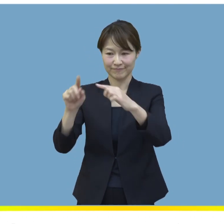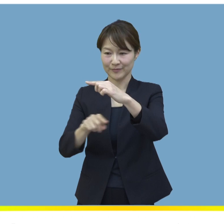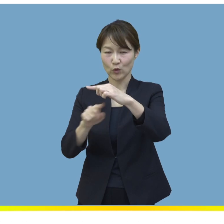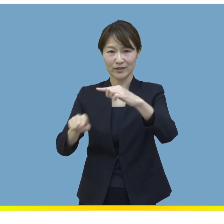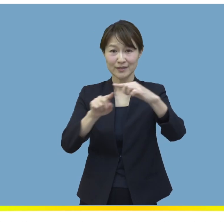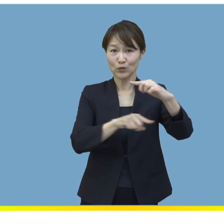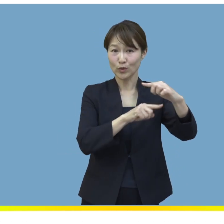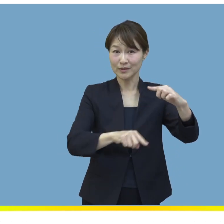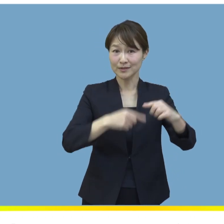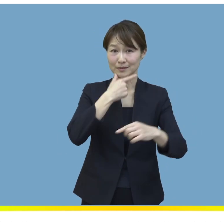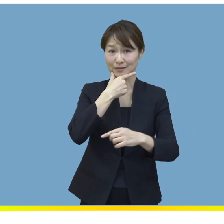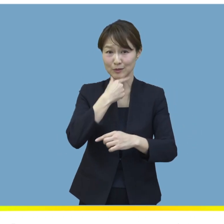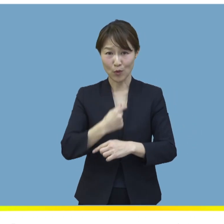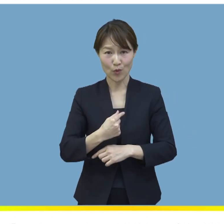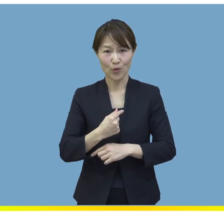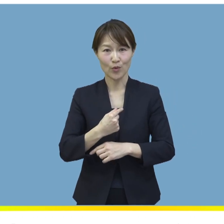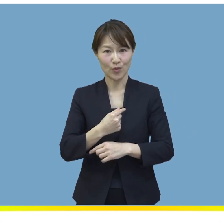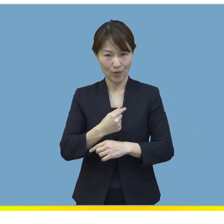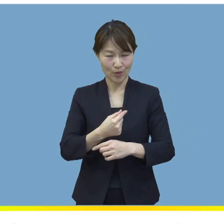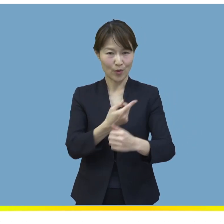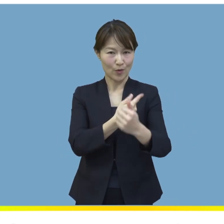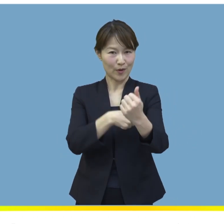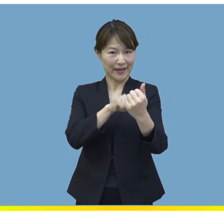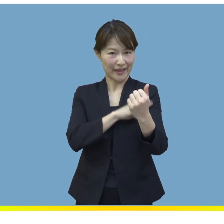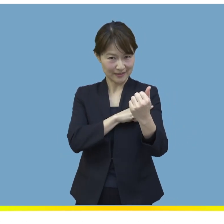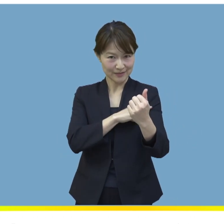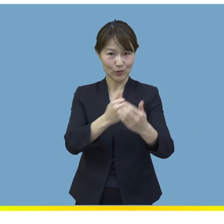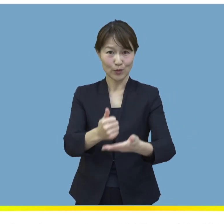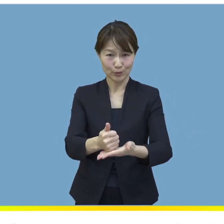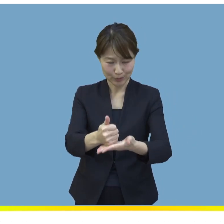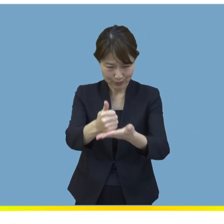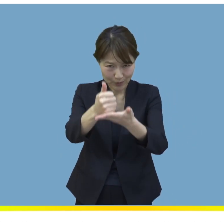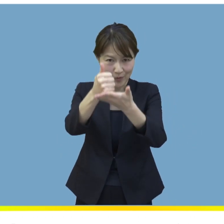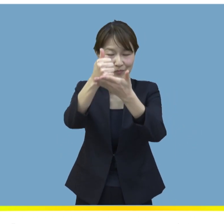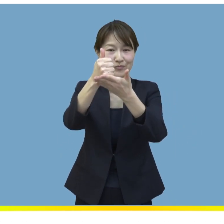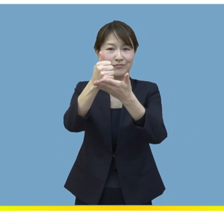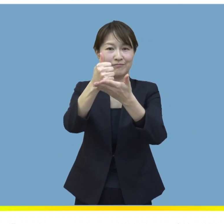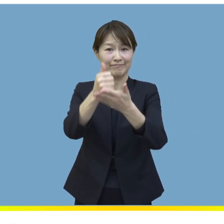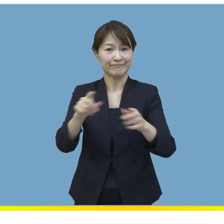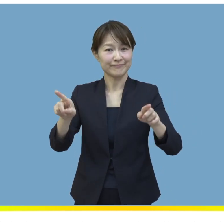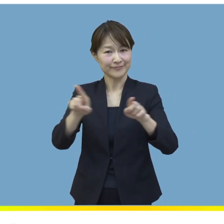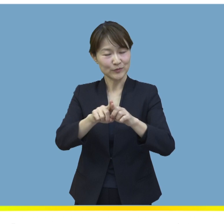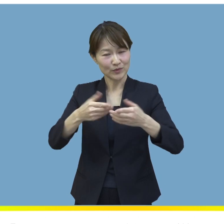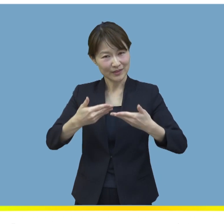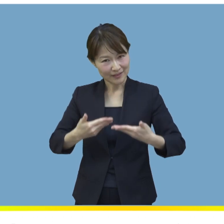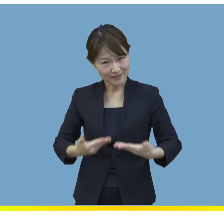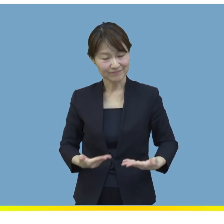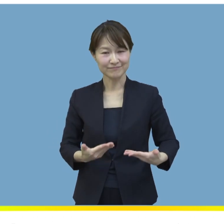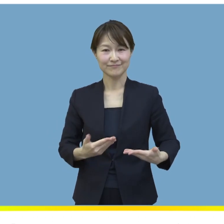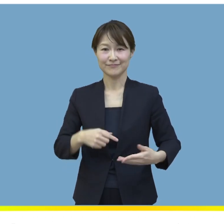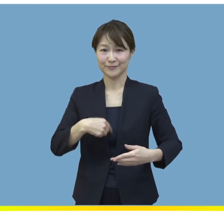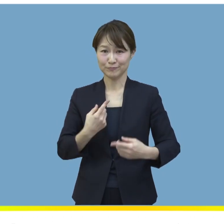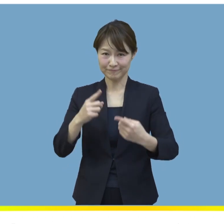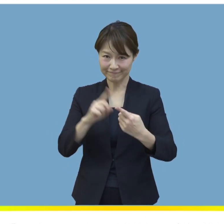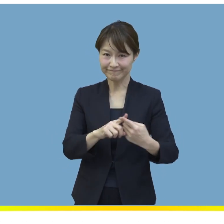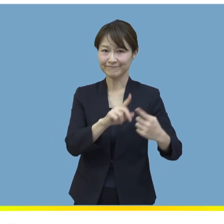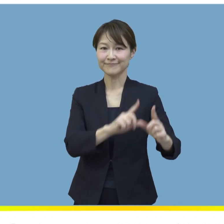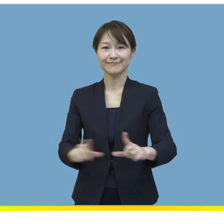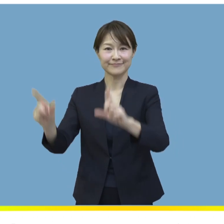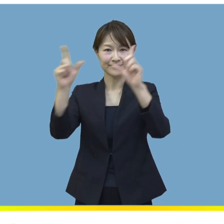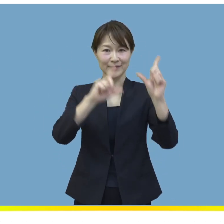の希望および権利が尊重されともに安心して自分らしく暮らせる街